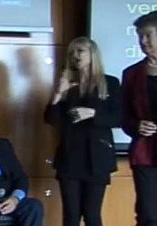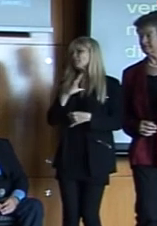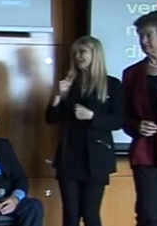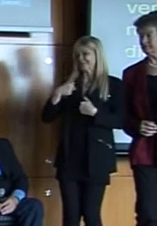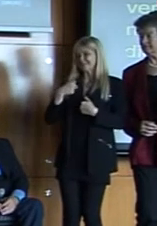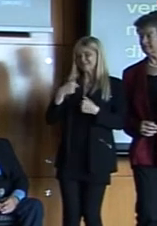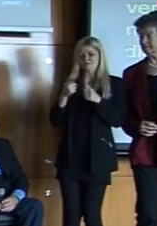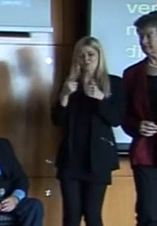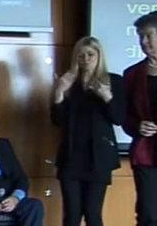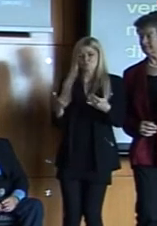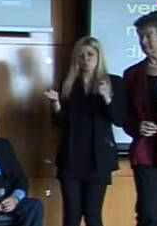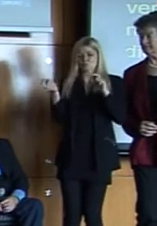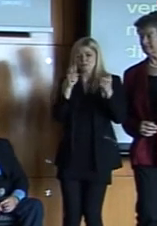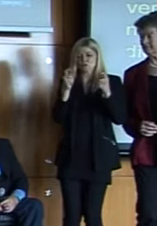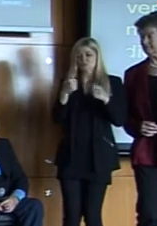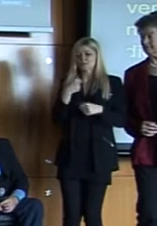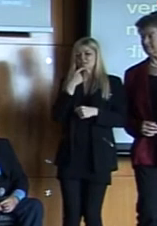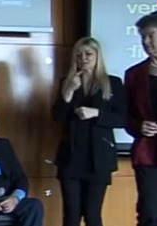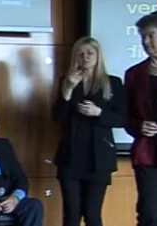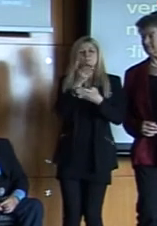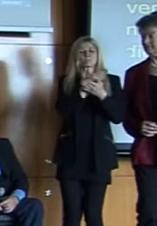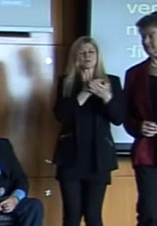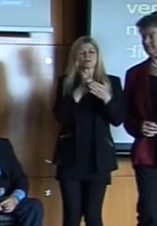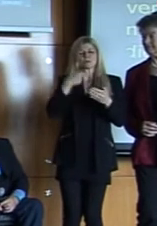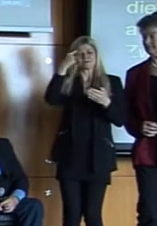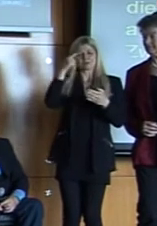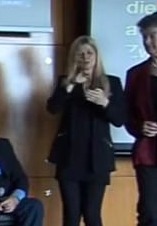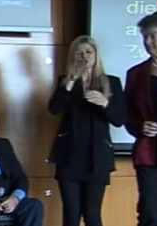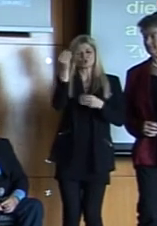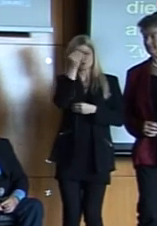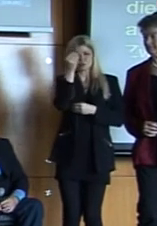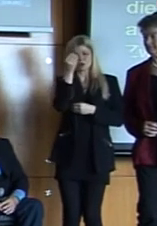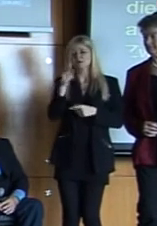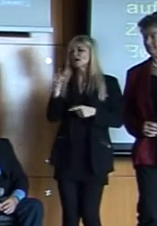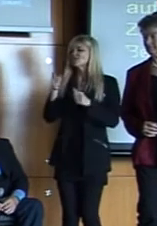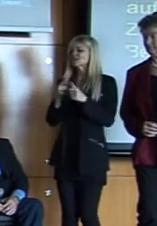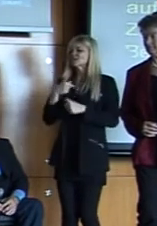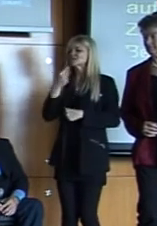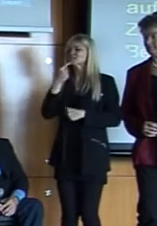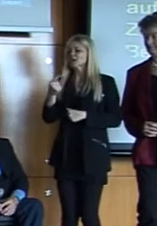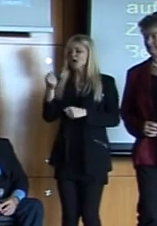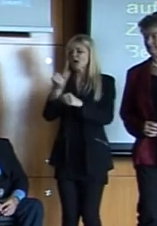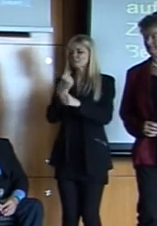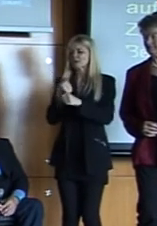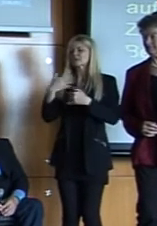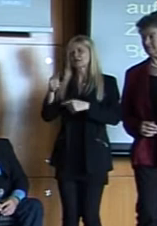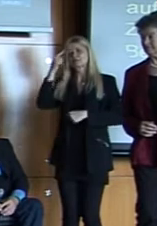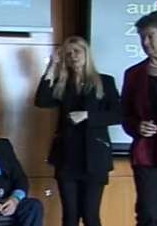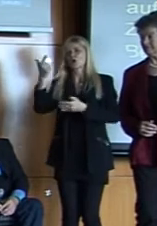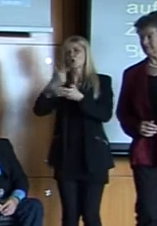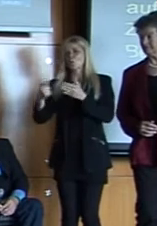ich, dass, wenn ich Bildung sage, Schule gedacht wird, wenn ich Arbeit sage, Lohnarbeit gedacht wird und wenn